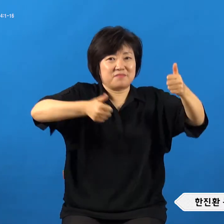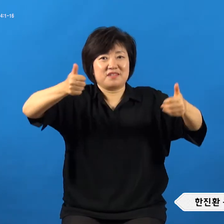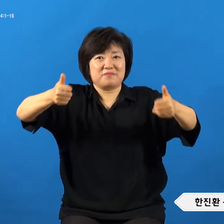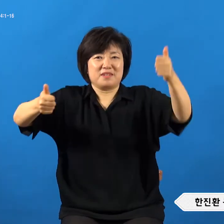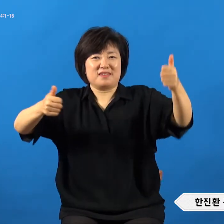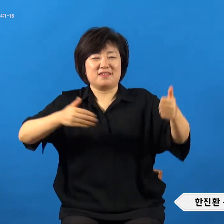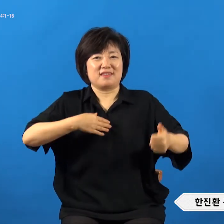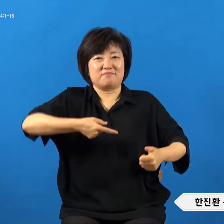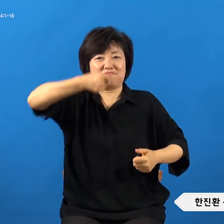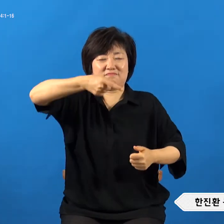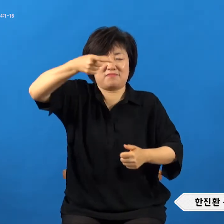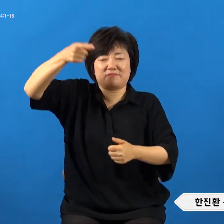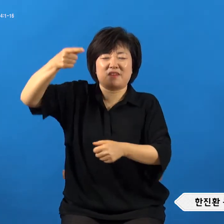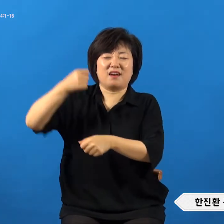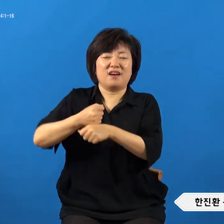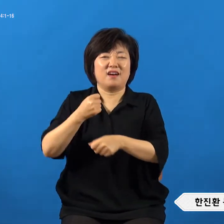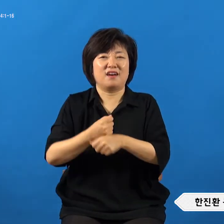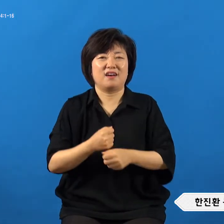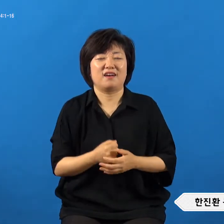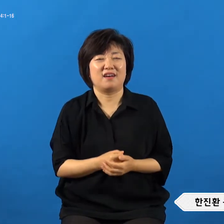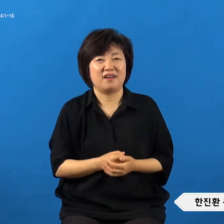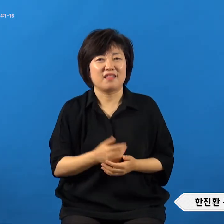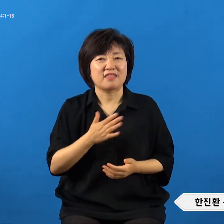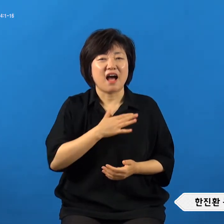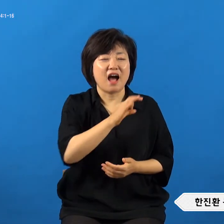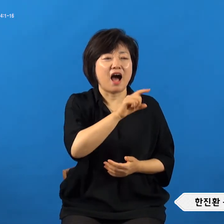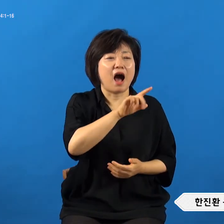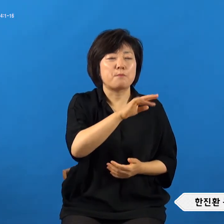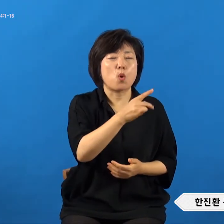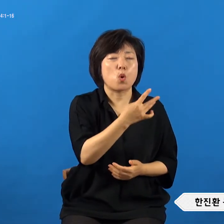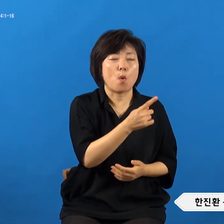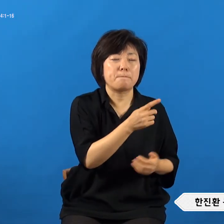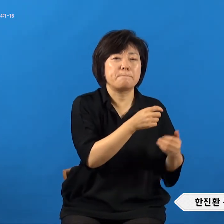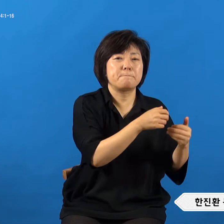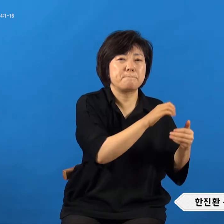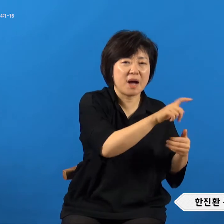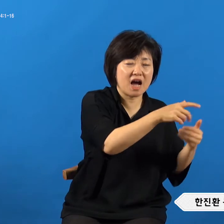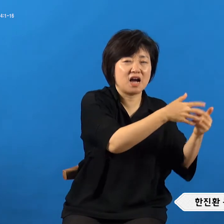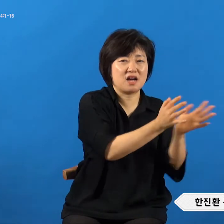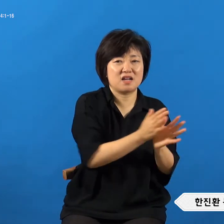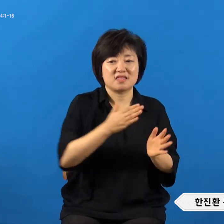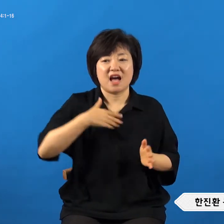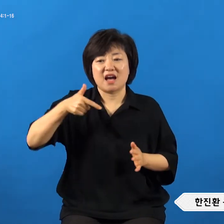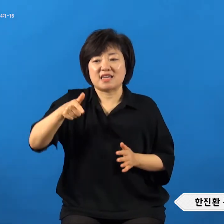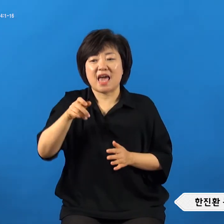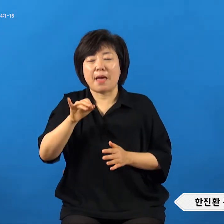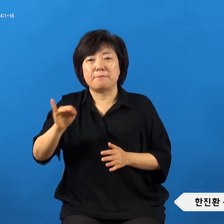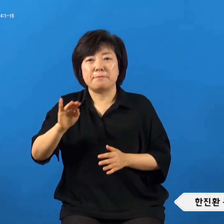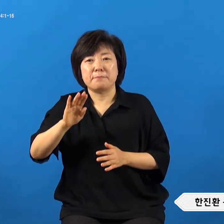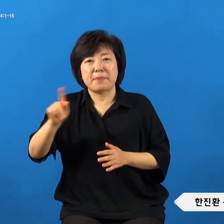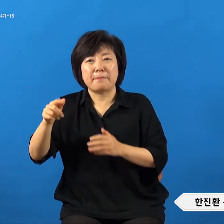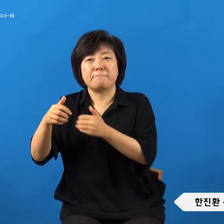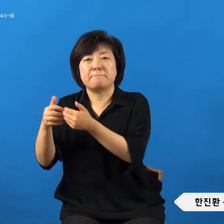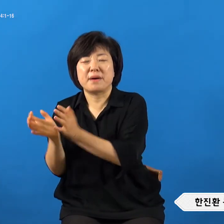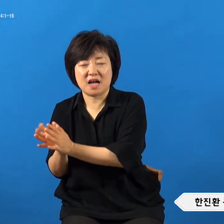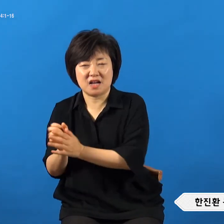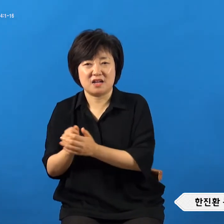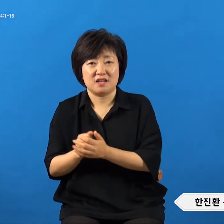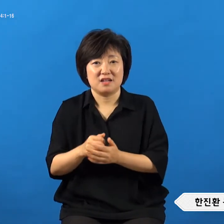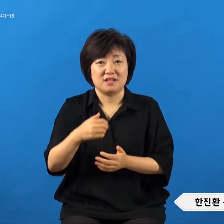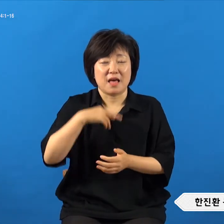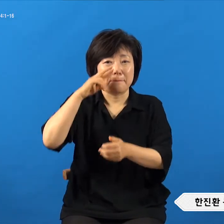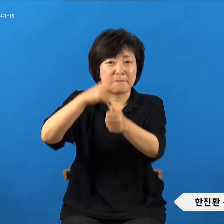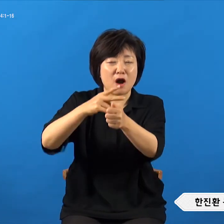위해서 일했습니다. 나는 아볼로파다, 나는 게바파다, 바울파다 하면서 파당을